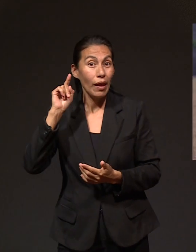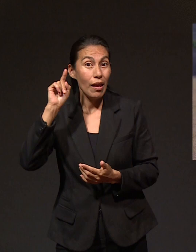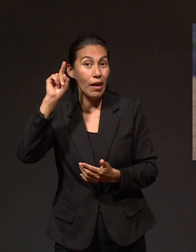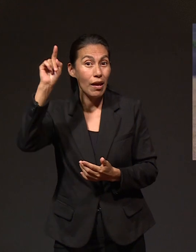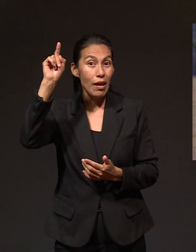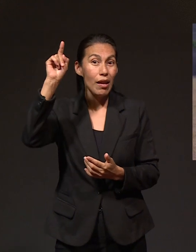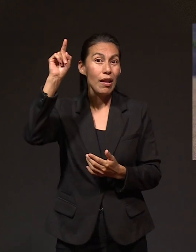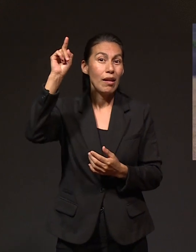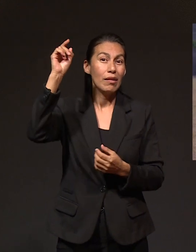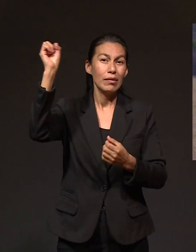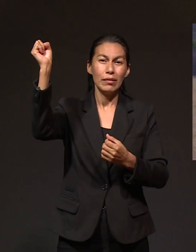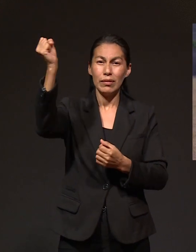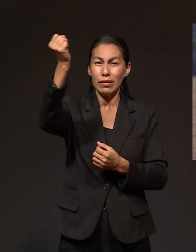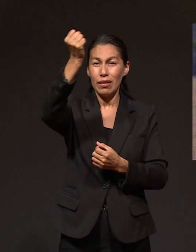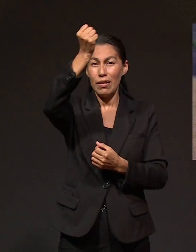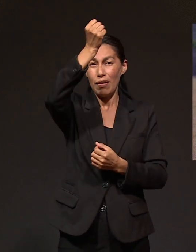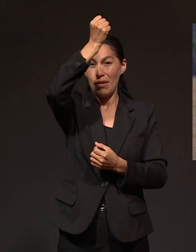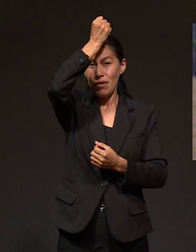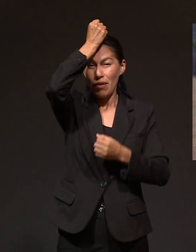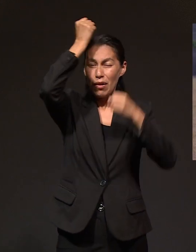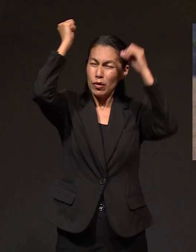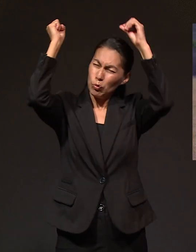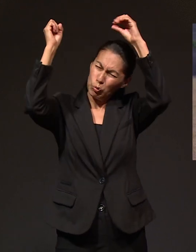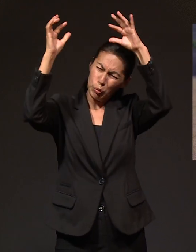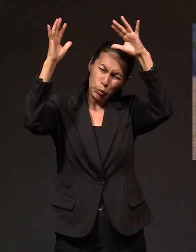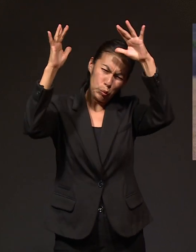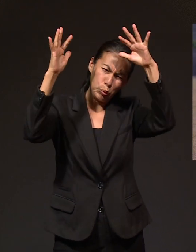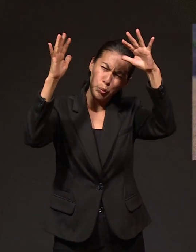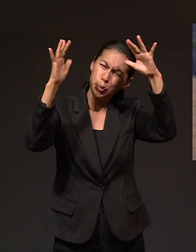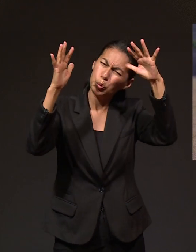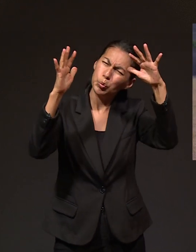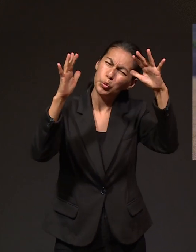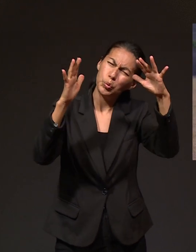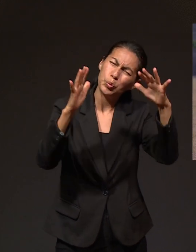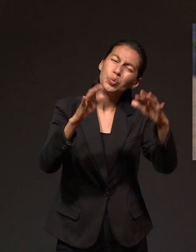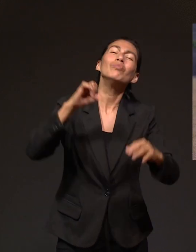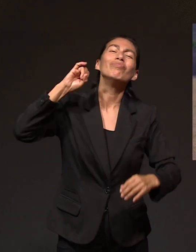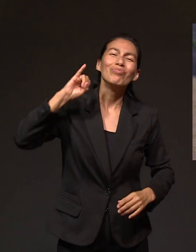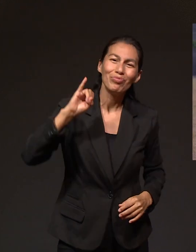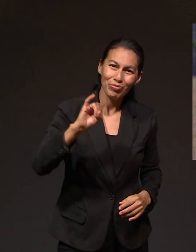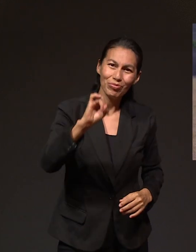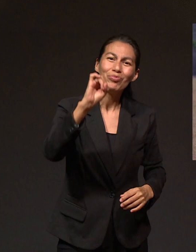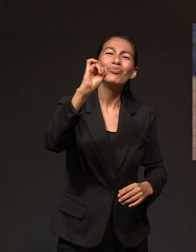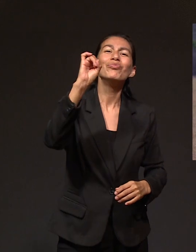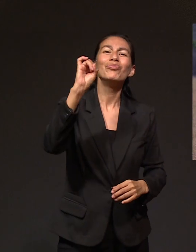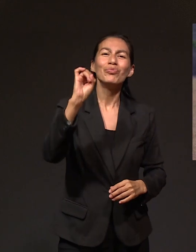Si, Él es la fuente de